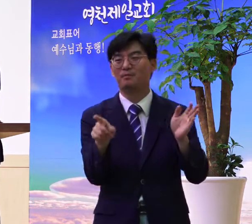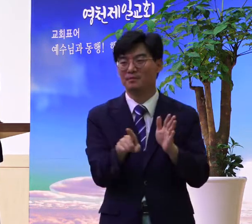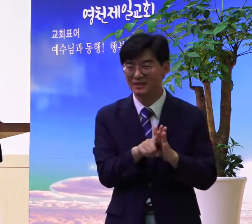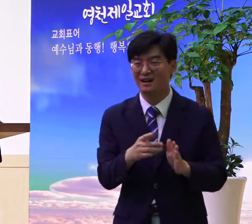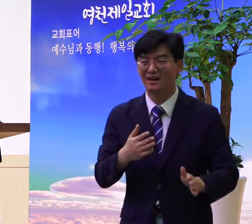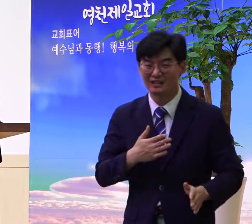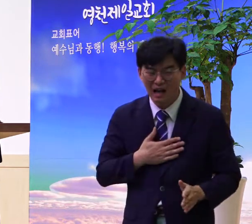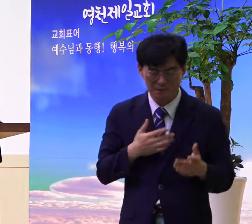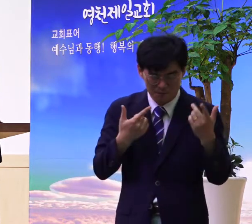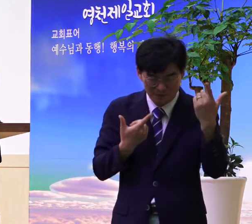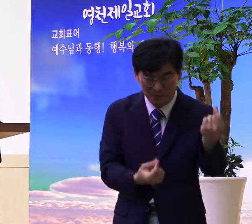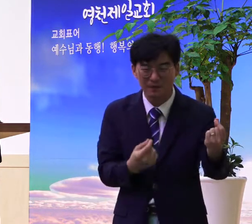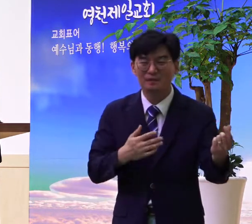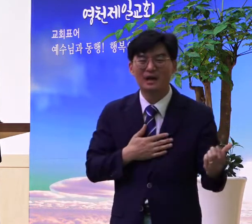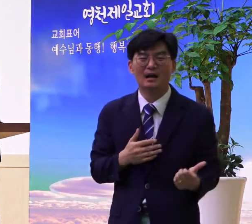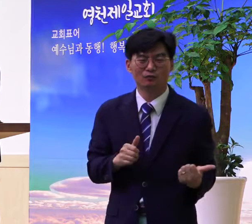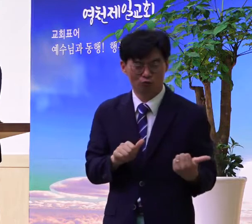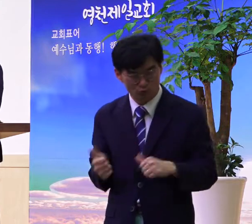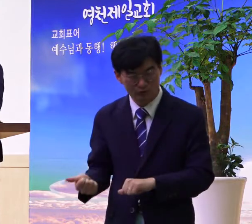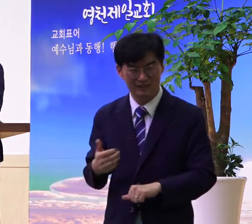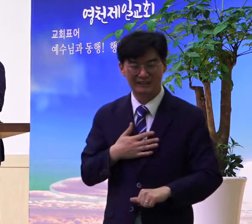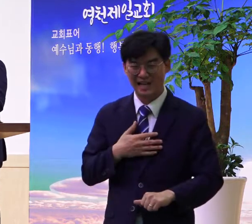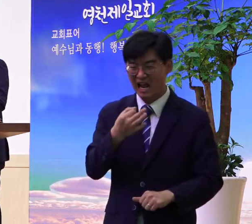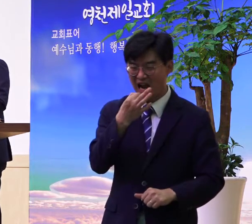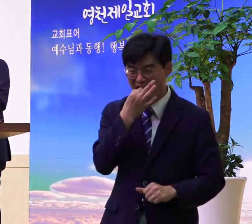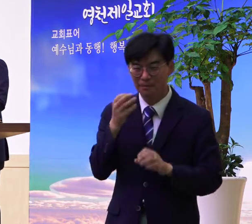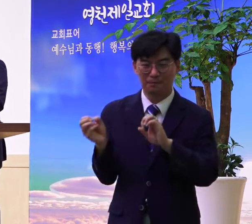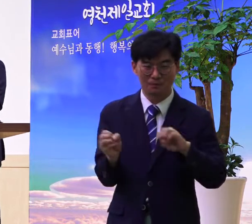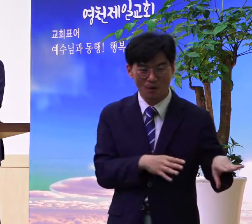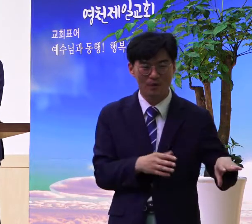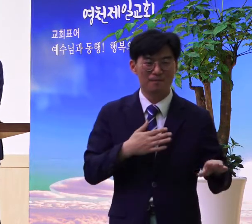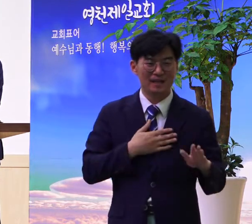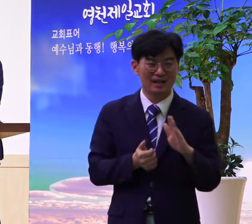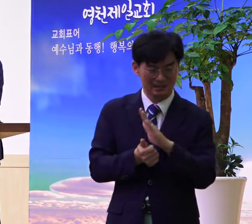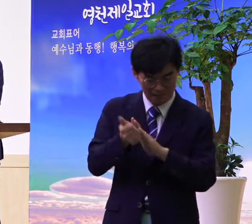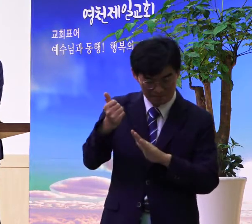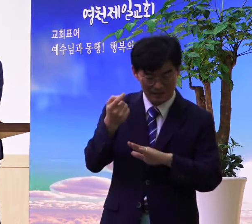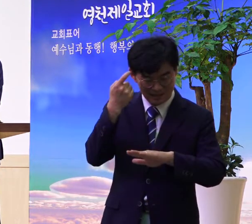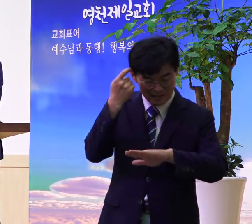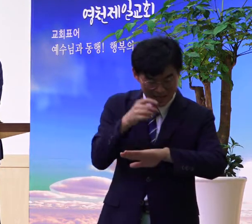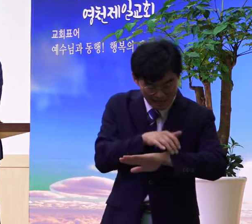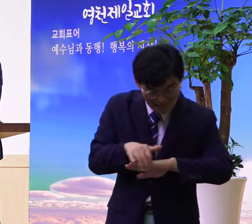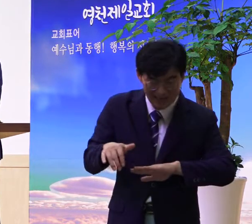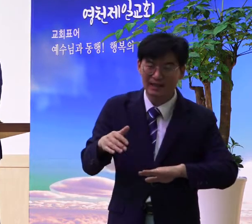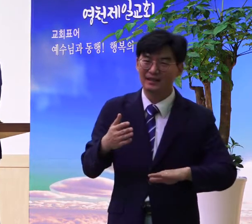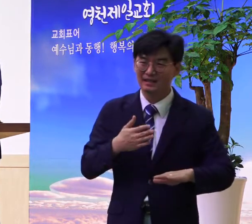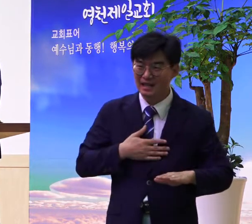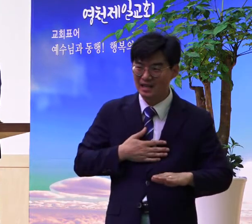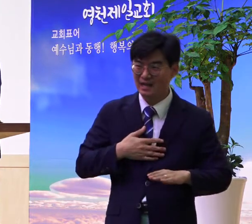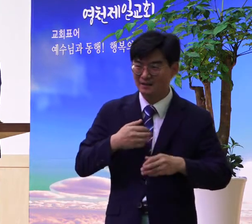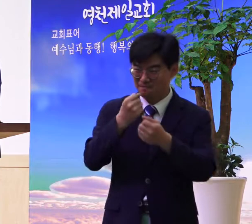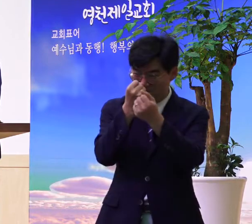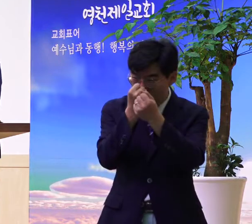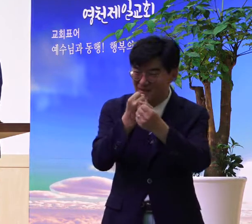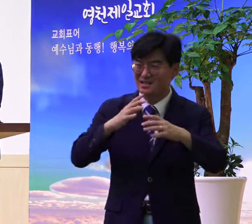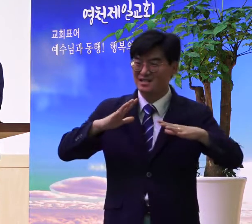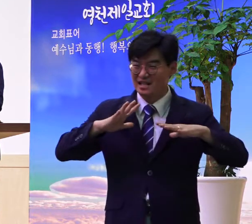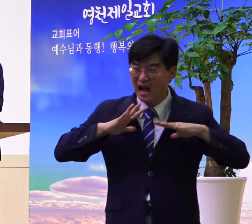그 고백을 하는 것입니다. 그래서 내 욕심, 내 욕망, 내 계획, 내가 꿈꾸던 성공조차도